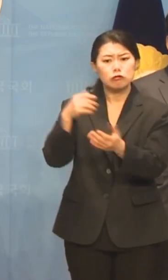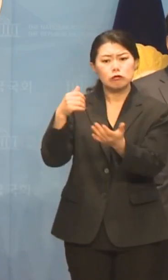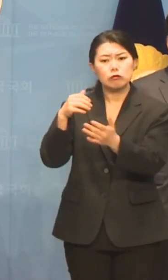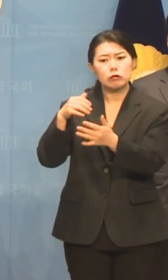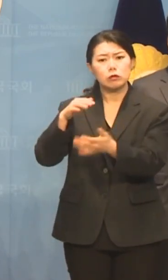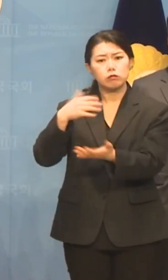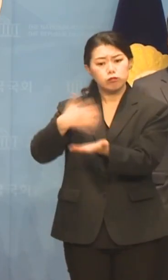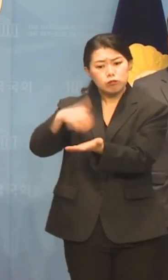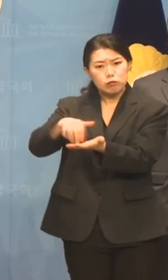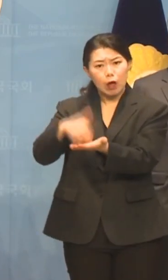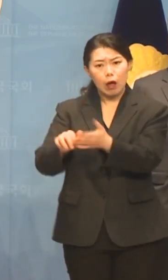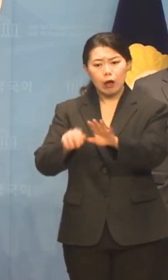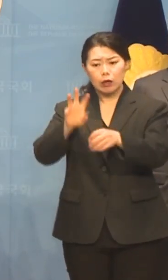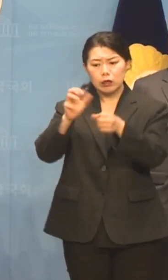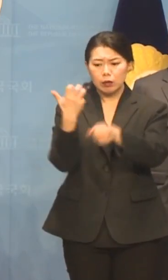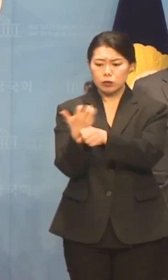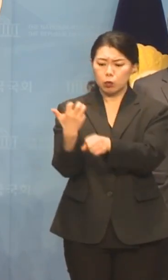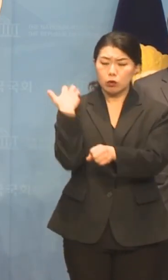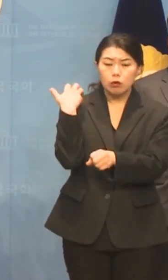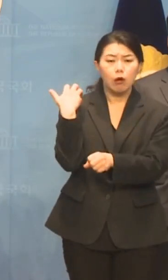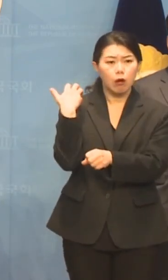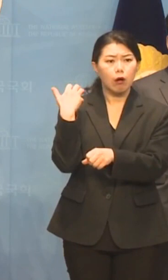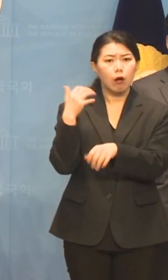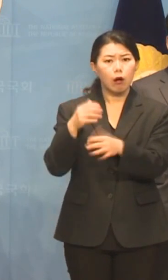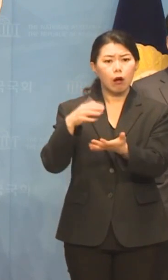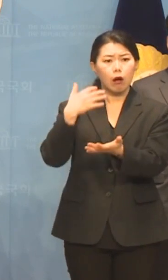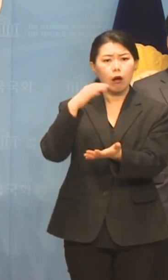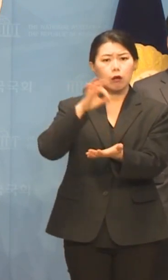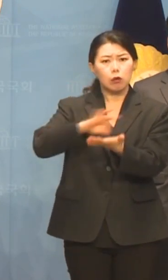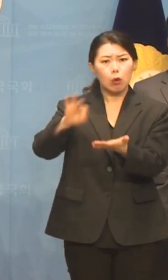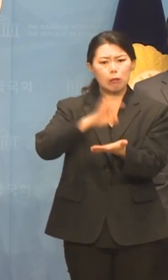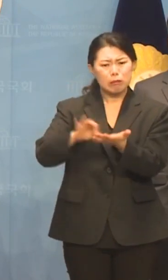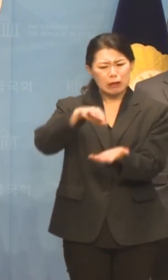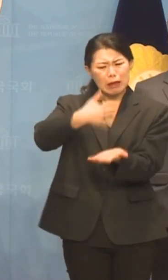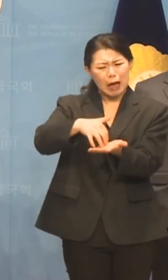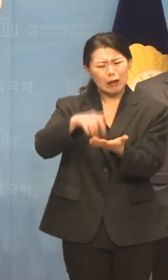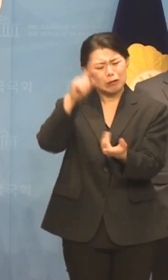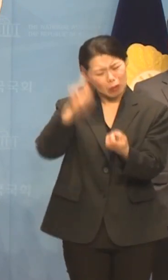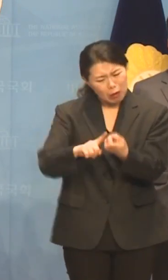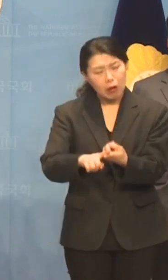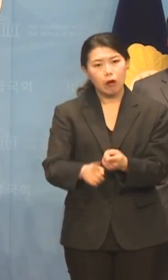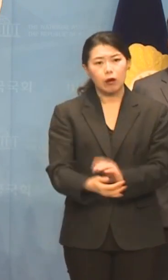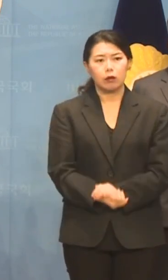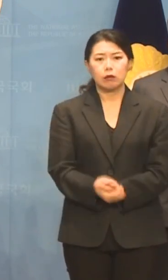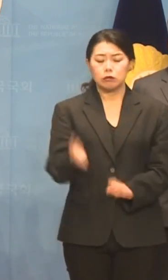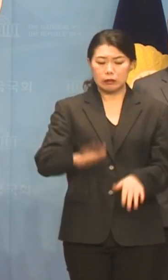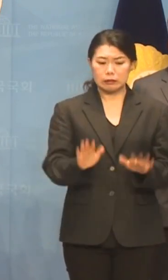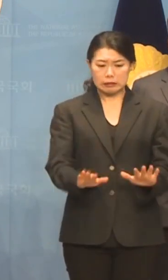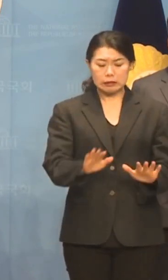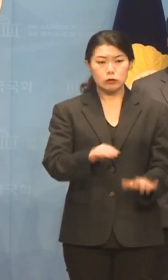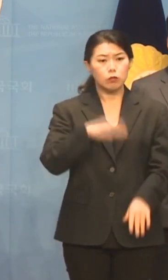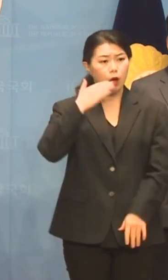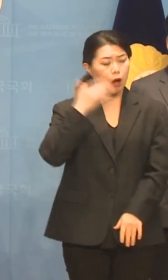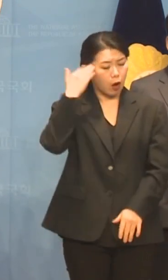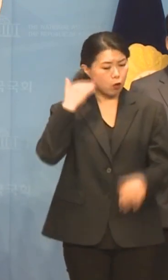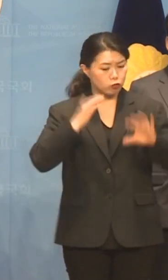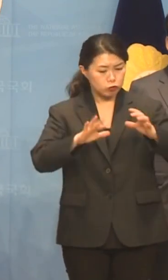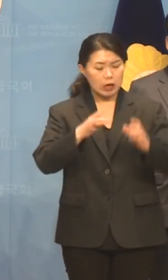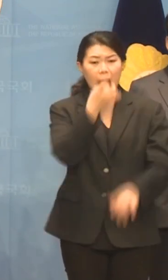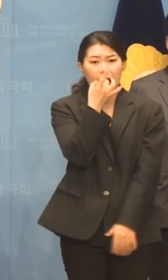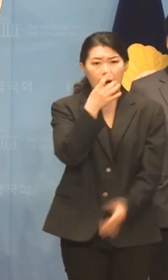물량은 35년 전 소비량을 기준으로 정한 것이다. 그러나 현재 쌀 소비가